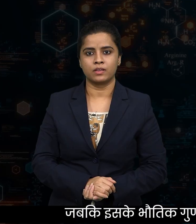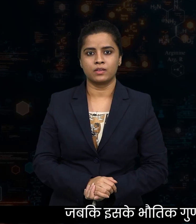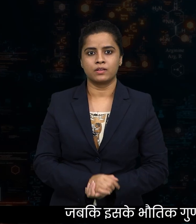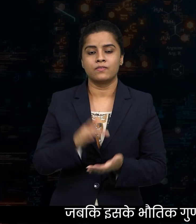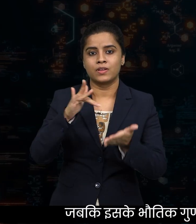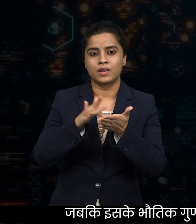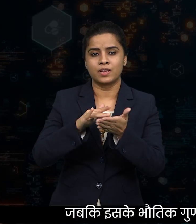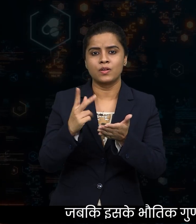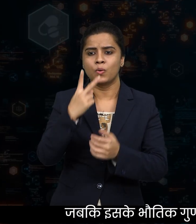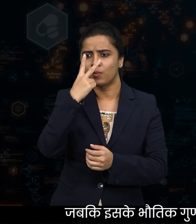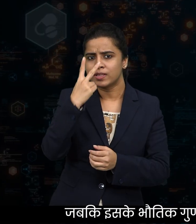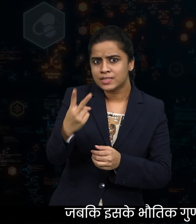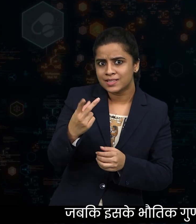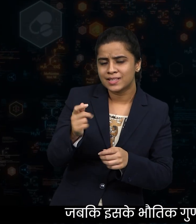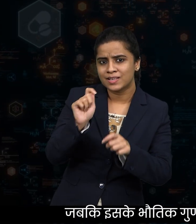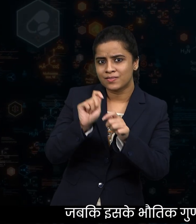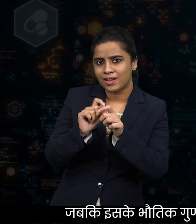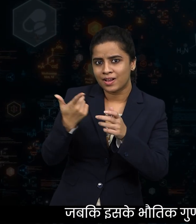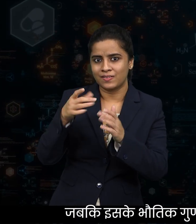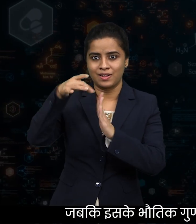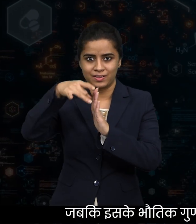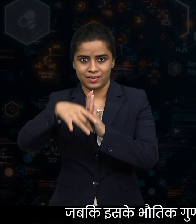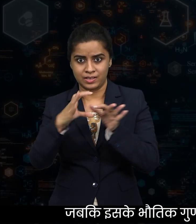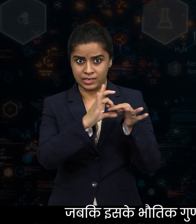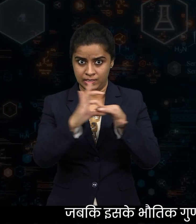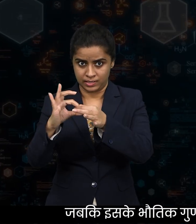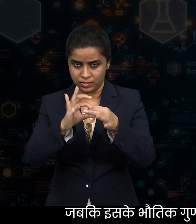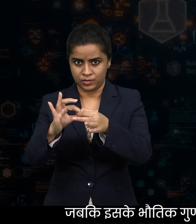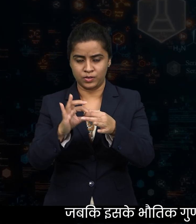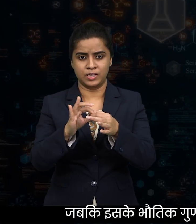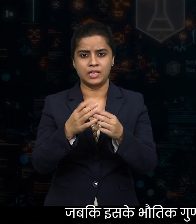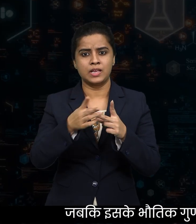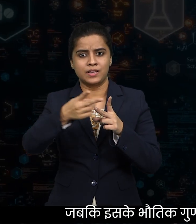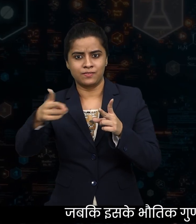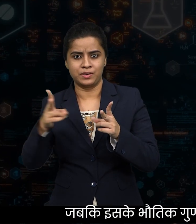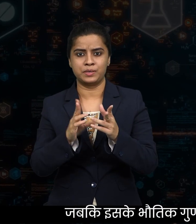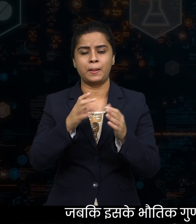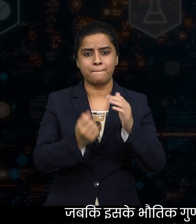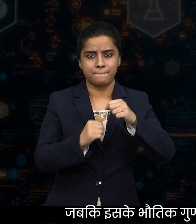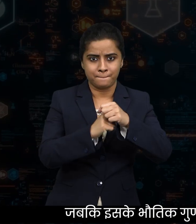जबकि इसके भौतिक गुण संरचना के शेष भाग पर निर्भर करते